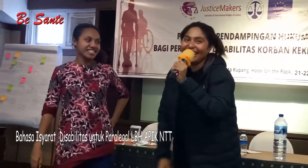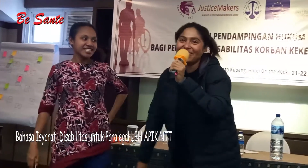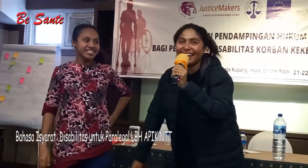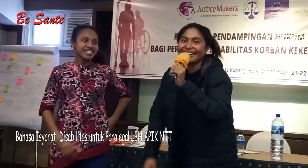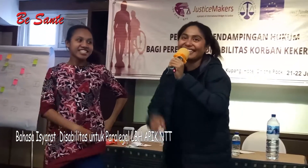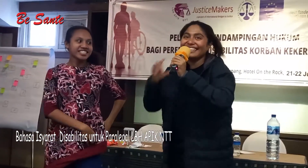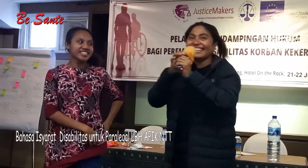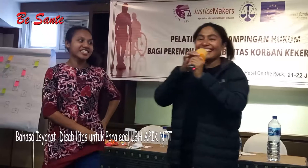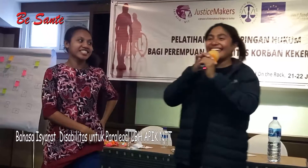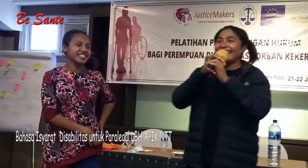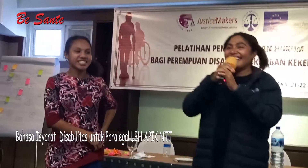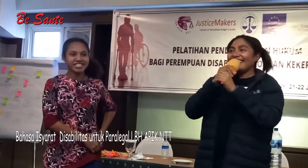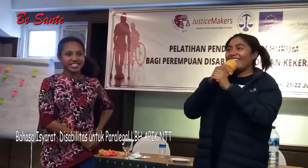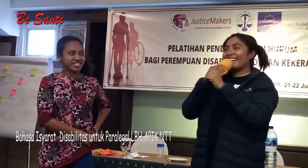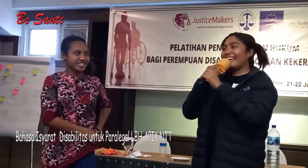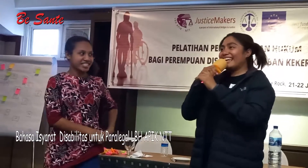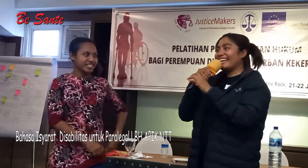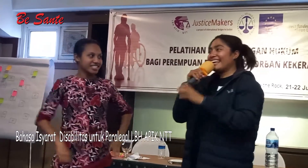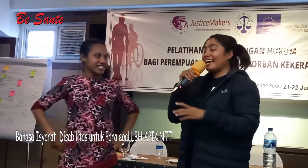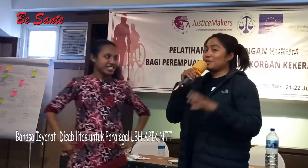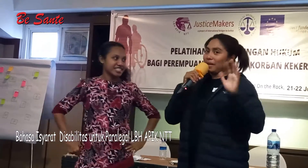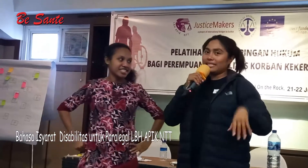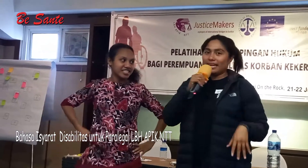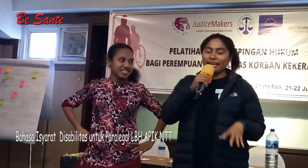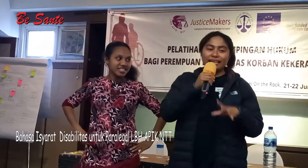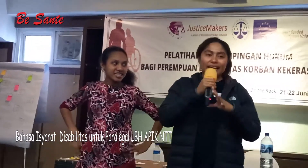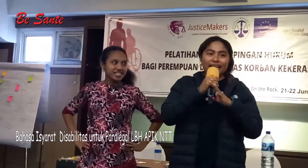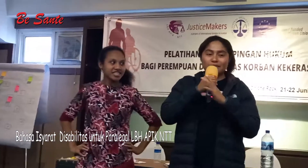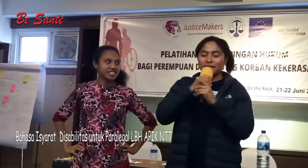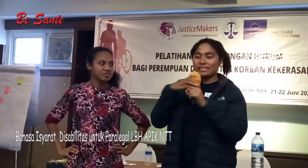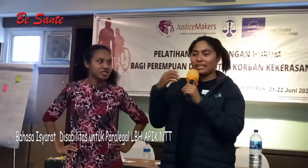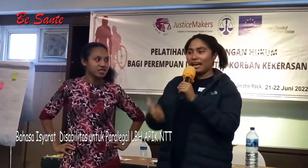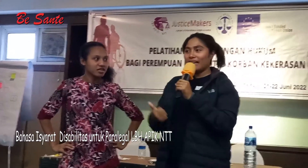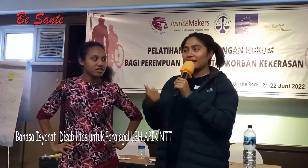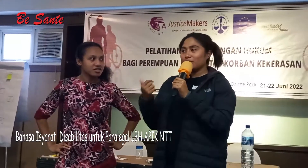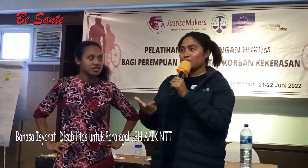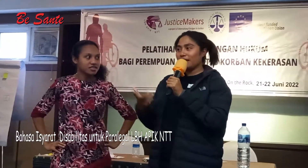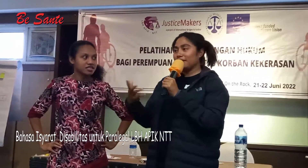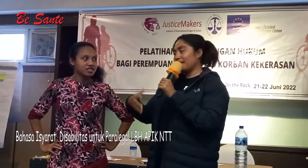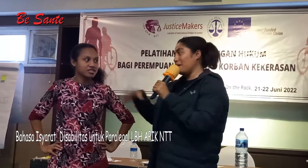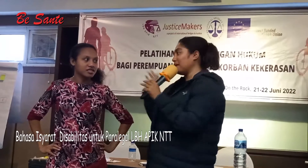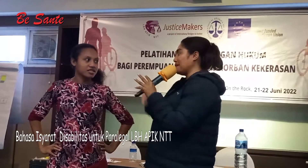Kalau lu banyak nih. Oke. Ekspresi ya. Ekspresi senang, susah, segala macam.